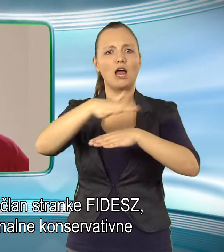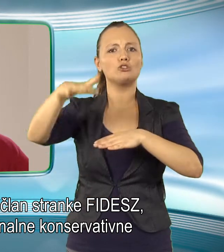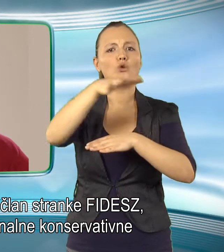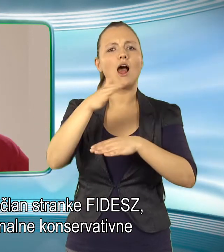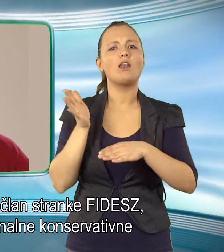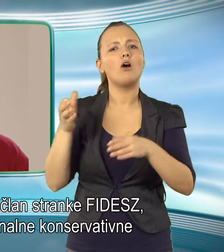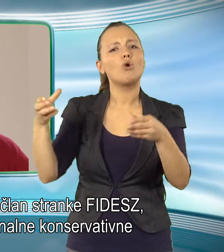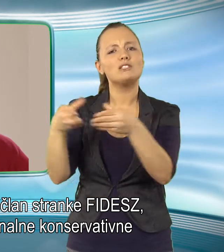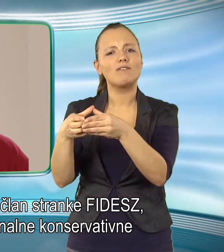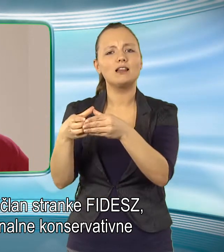stranke.